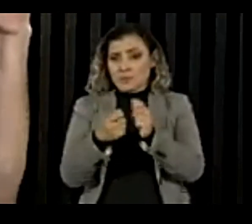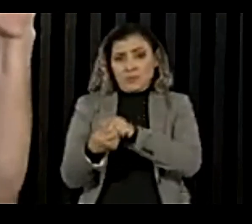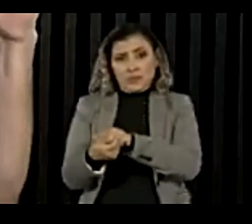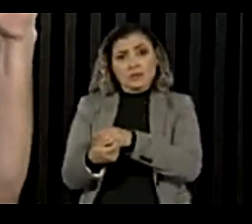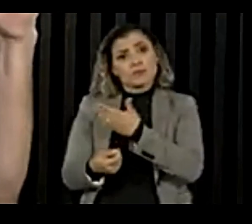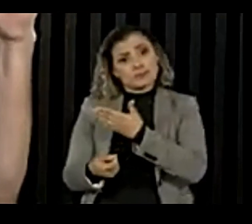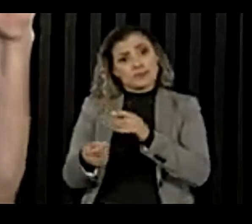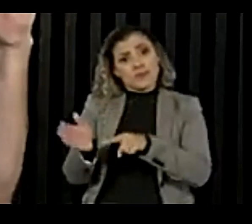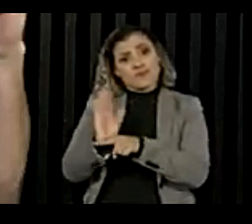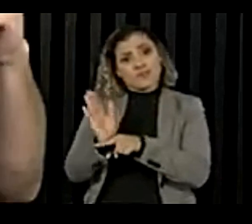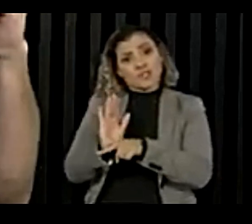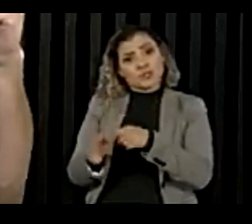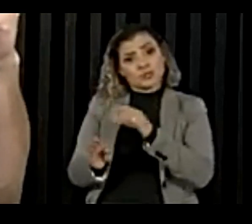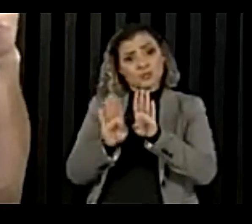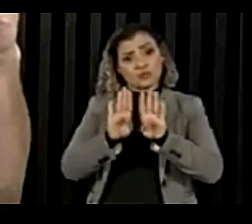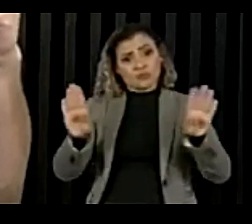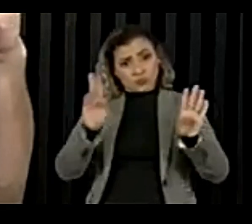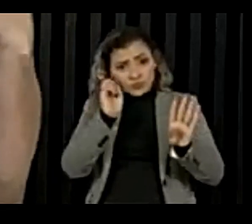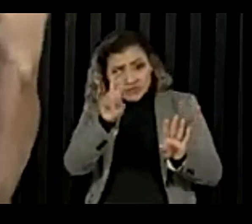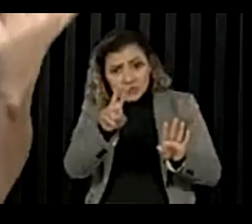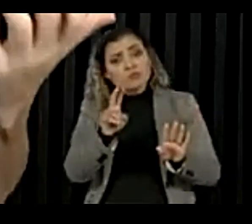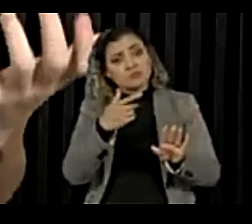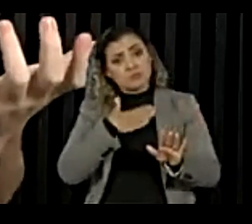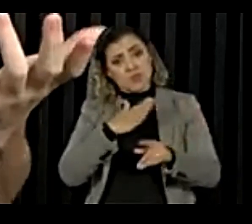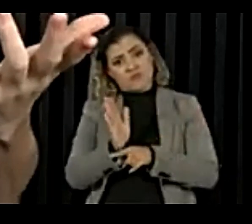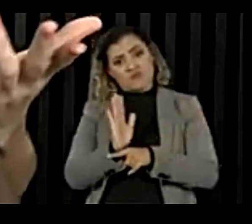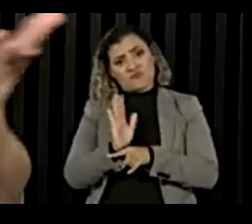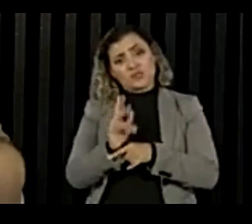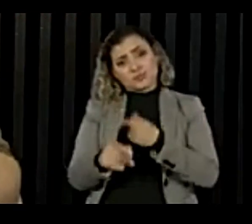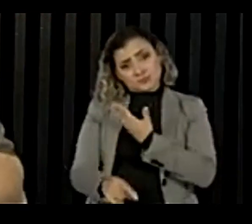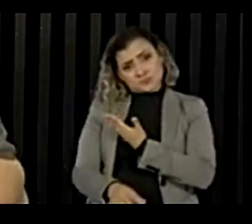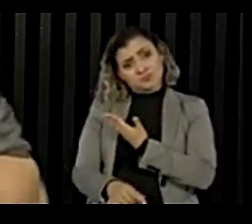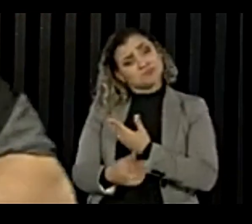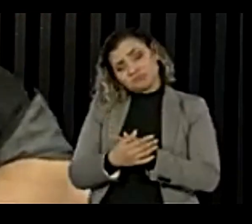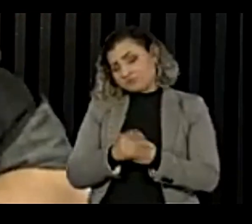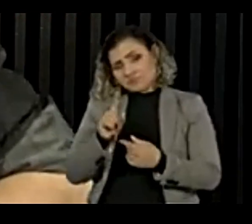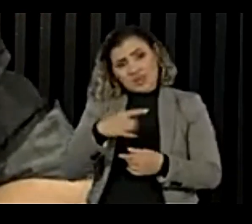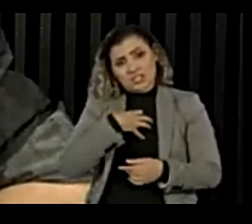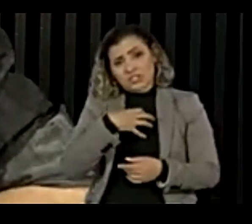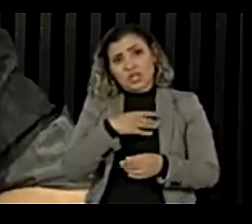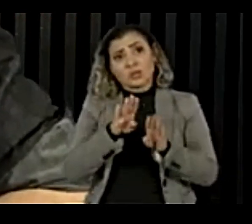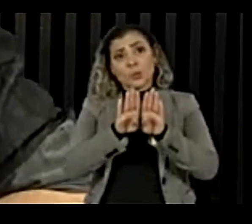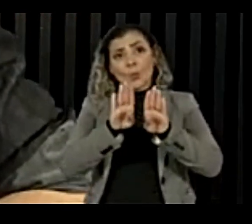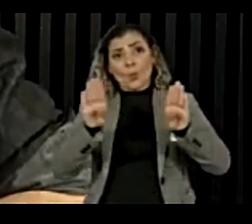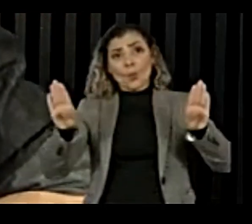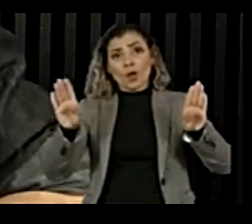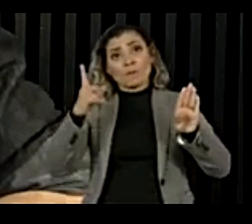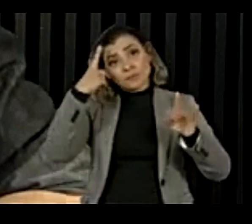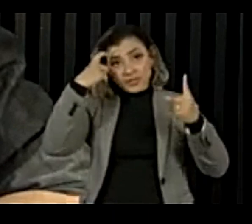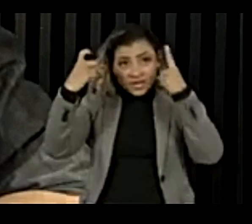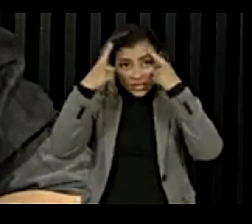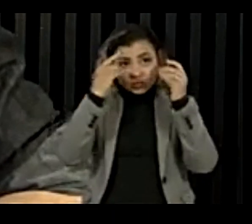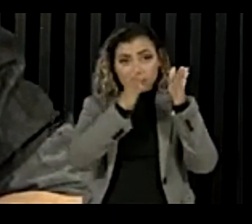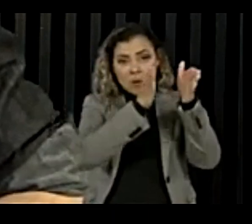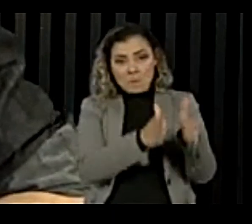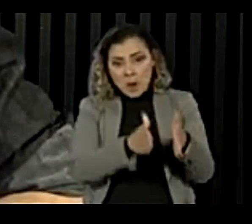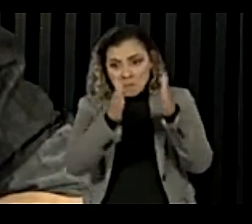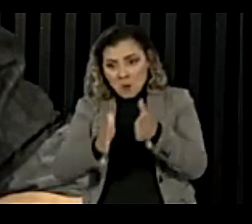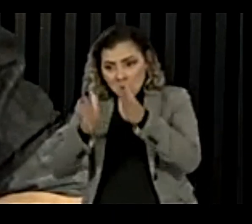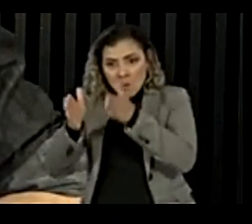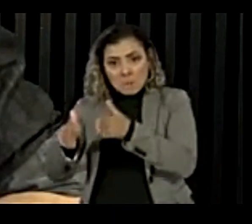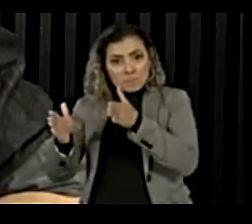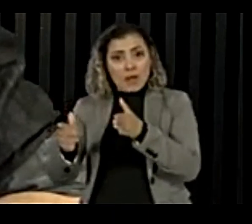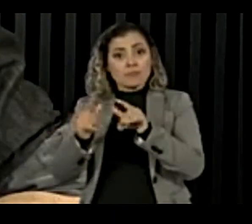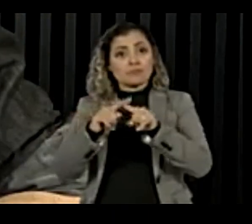fundo dos meus vídeos, inclusive, quem tem assistido o canal tá reconhecendo, você vê que é um fundo super criativo, cheio de detalhes e